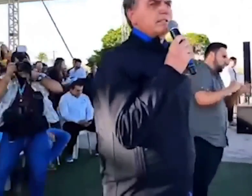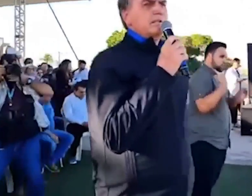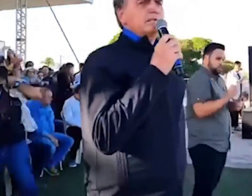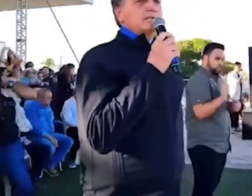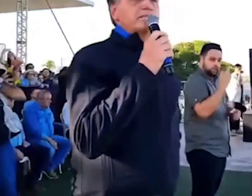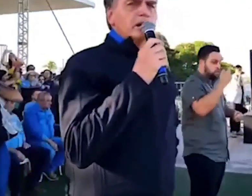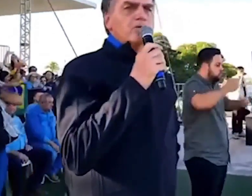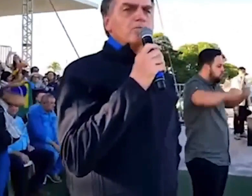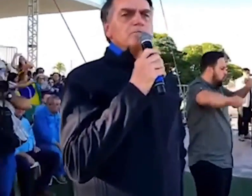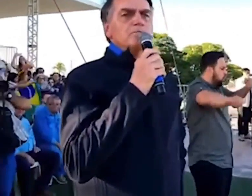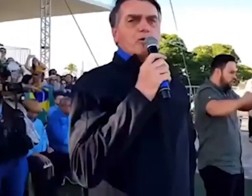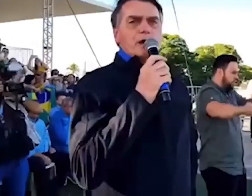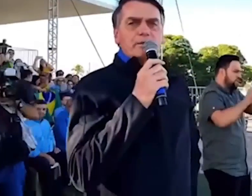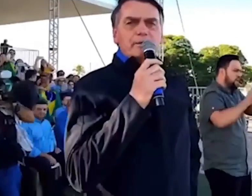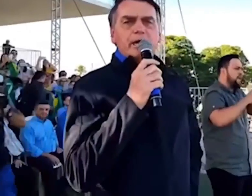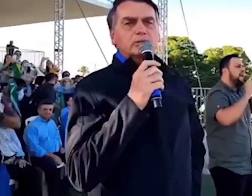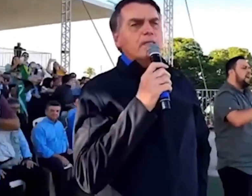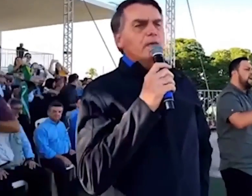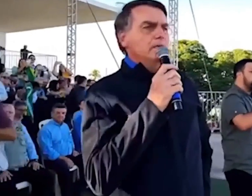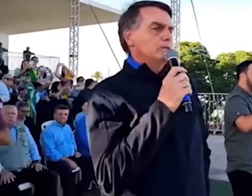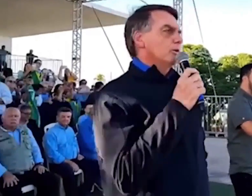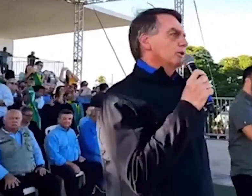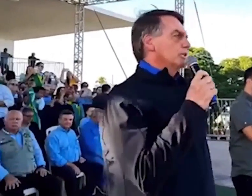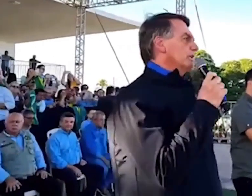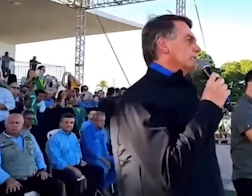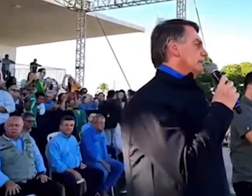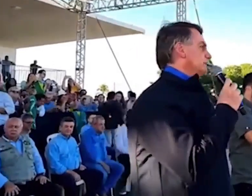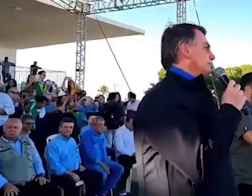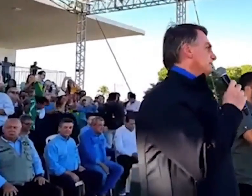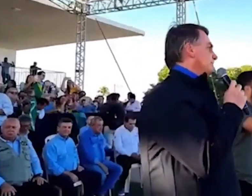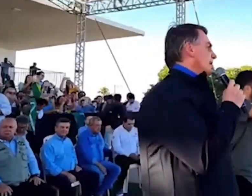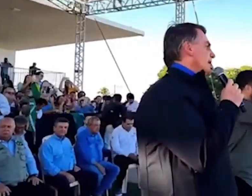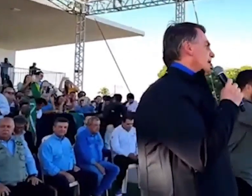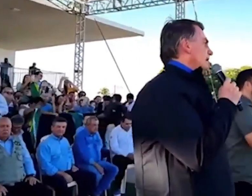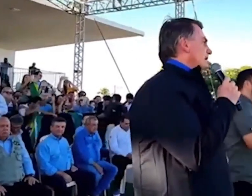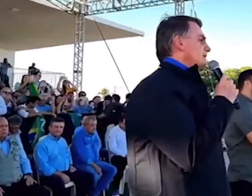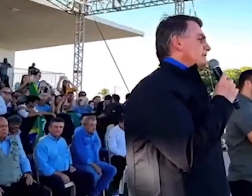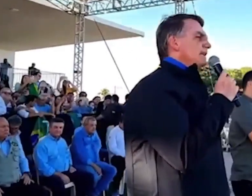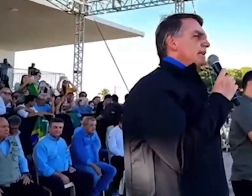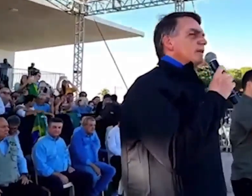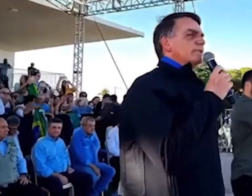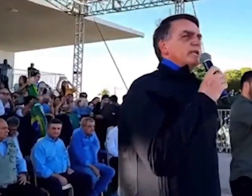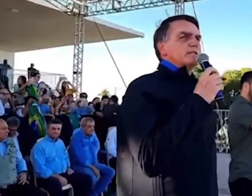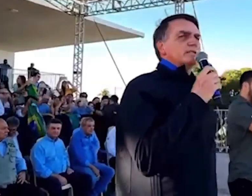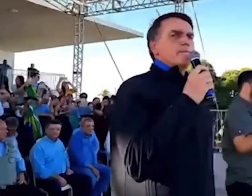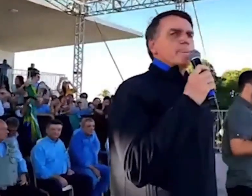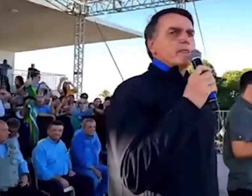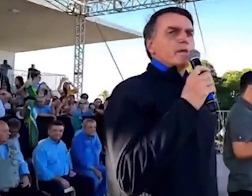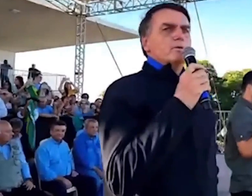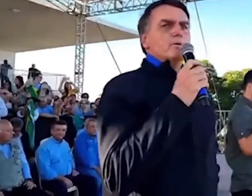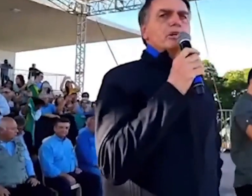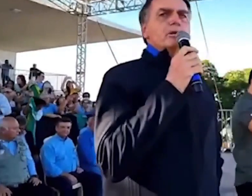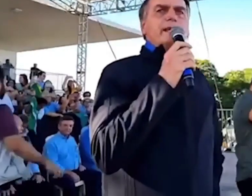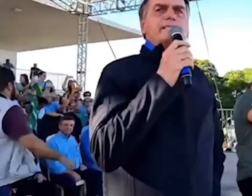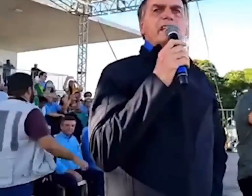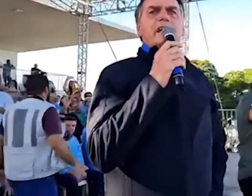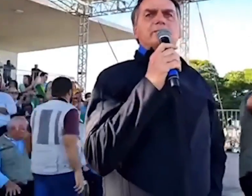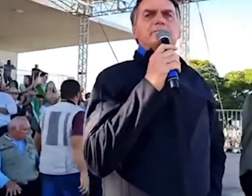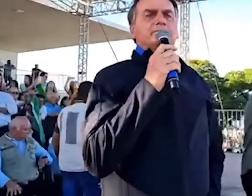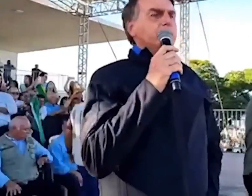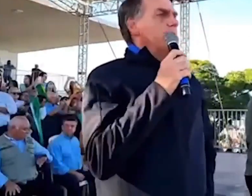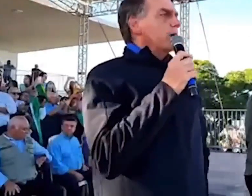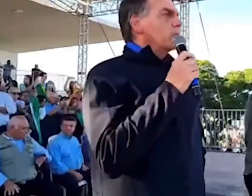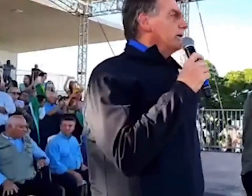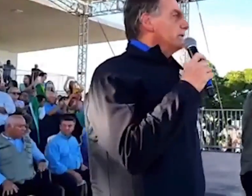políticas são de conhecimento de todos vocês. Dizer a vocês, o que eu mais